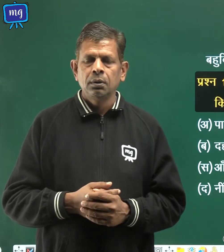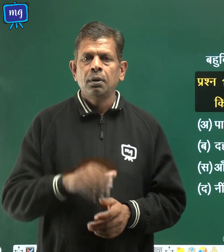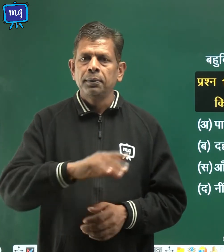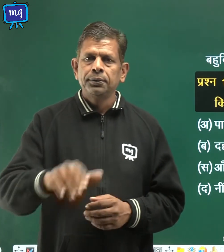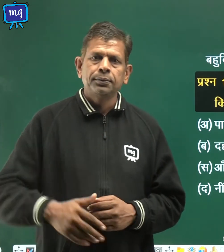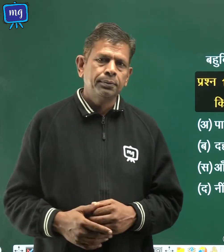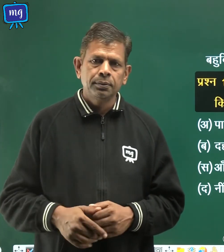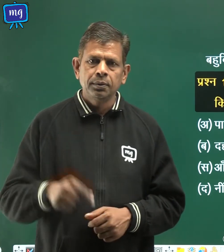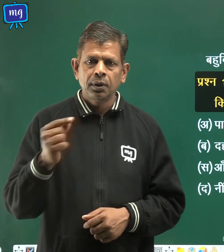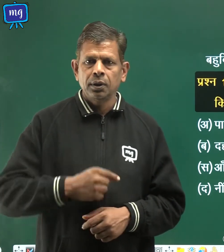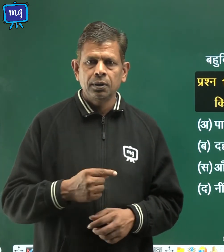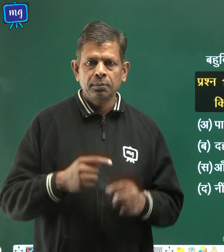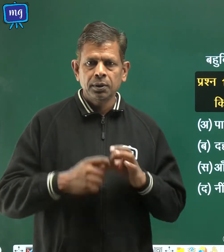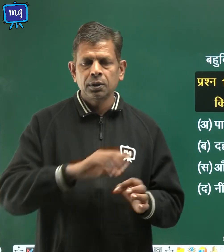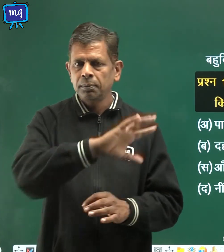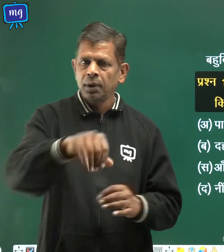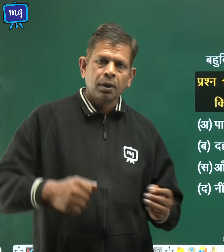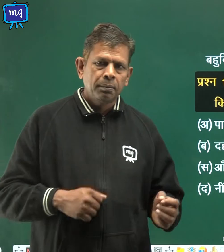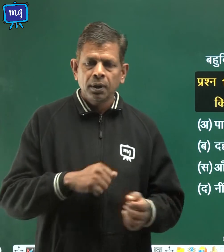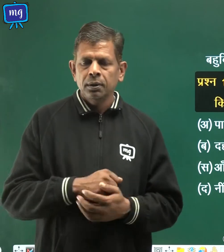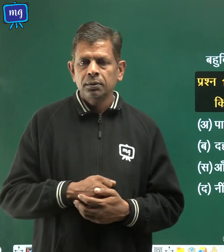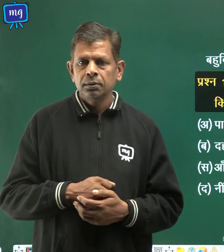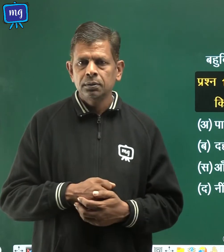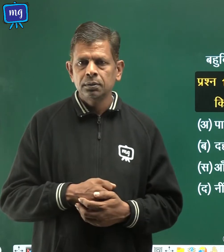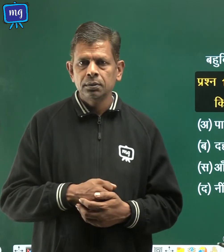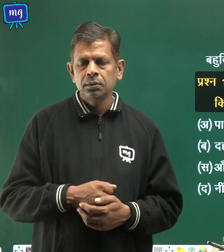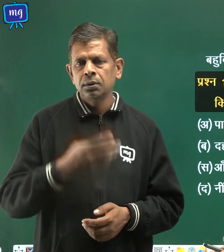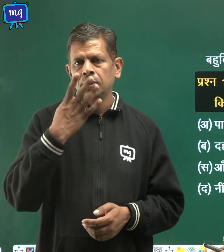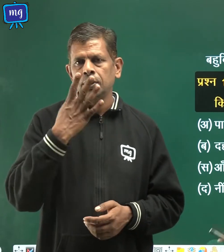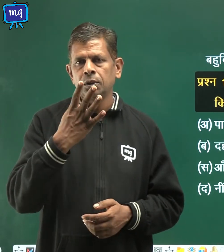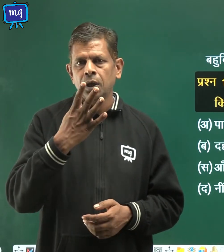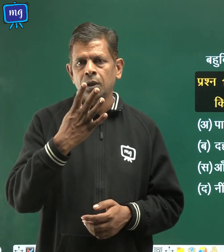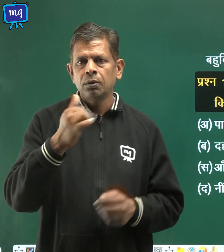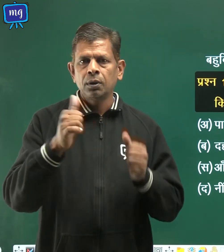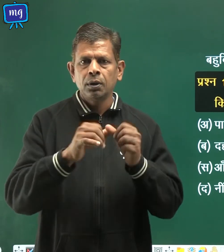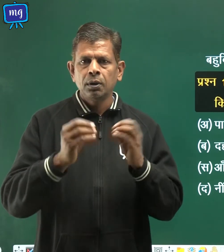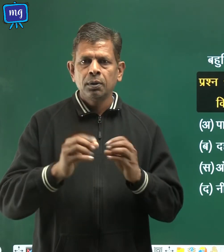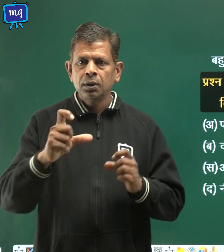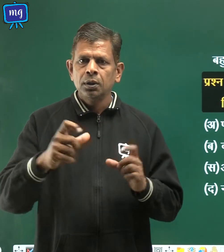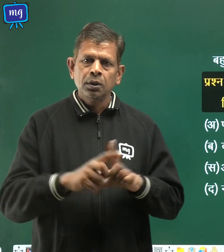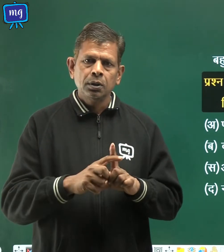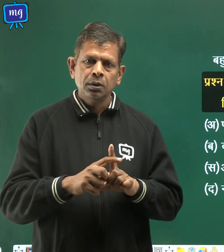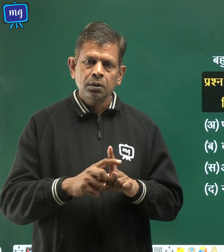बच्चों, इस प्रश्न में हमें 4 विकल्प दिए गए हैं।